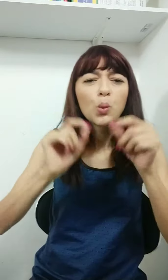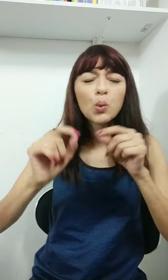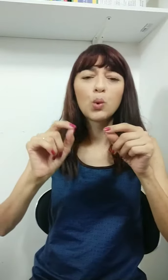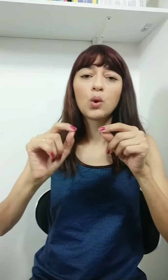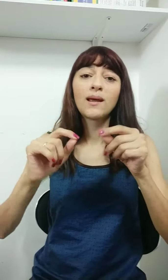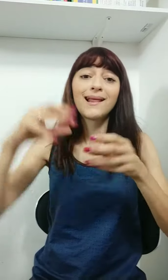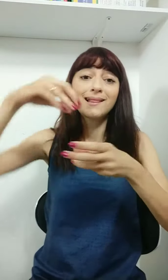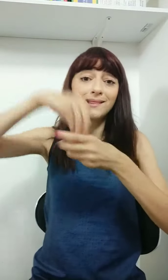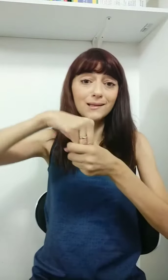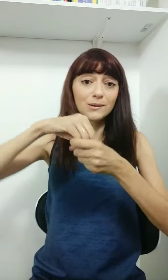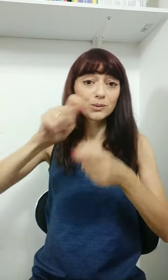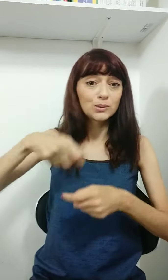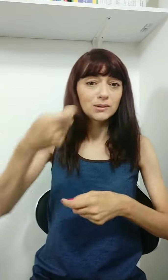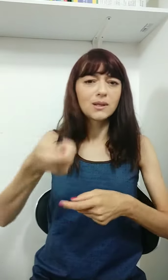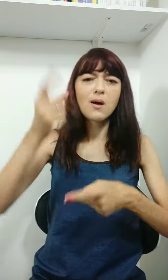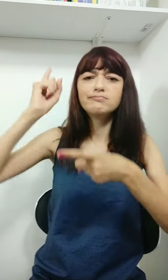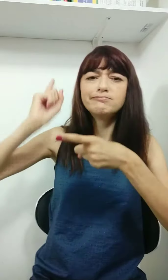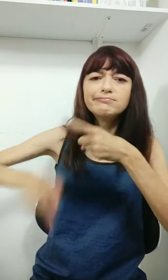compreendam, entendam essas